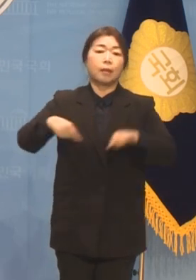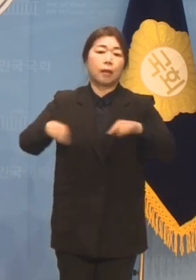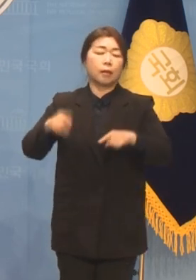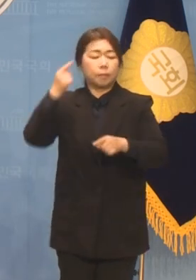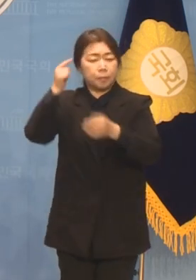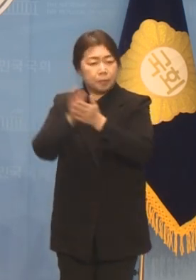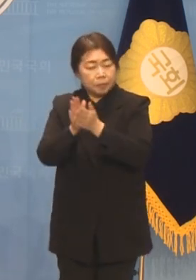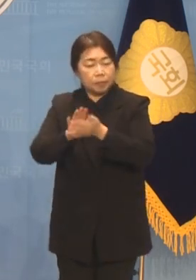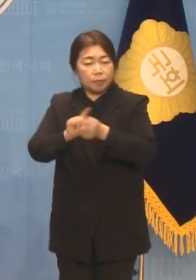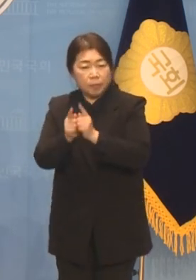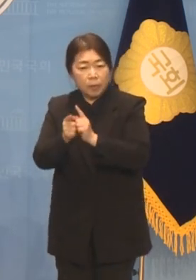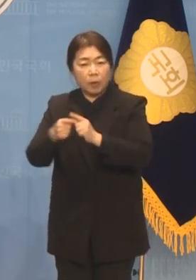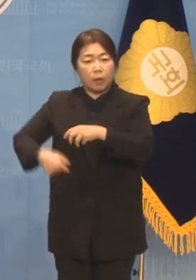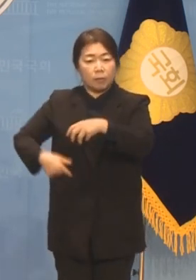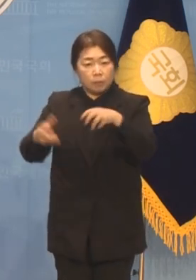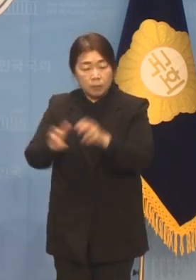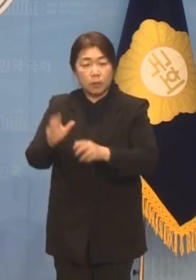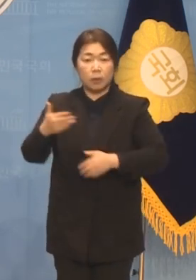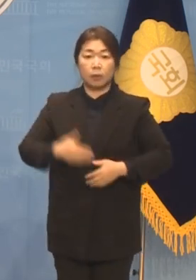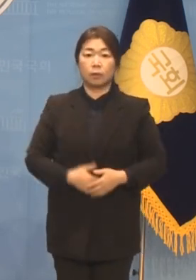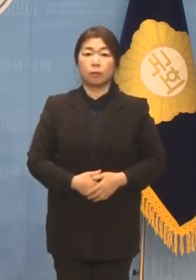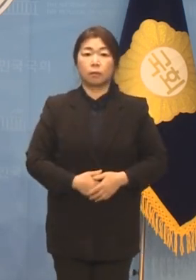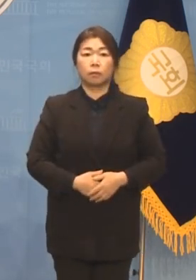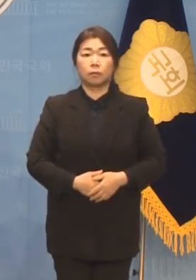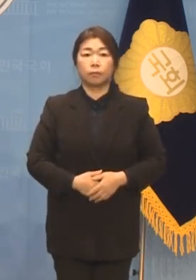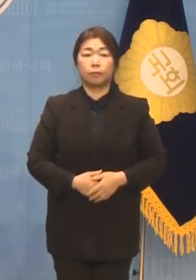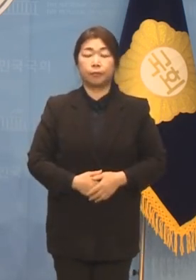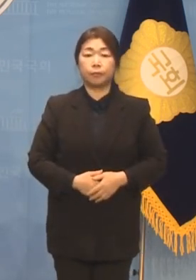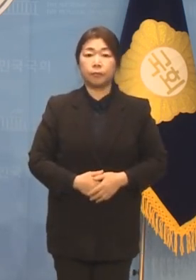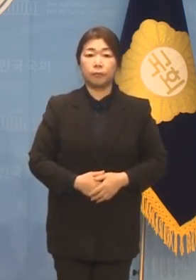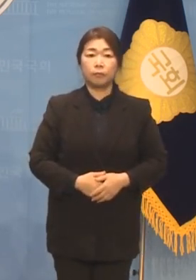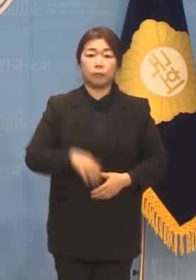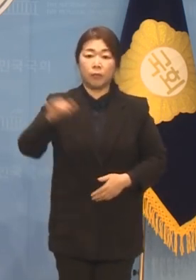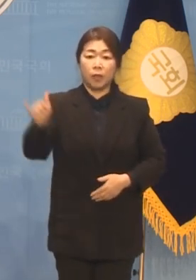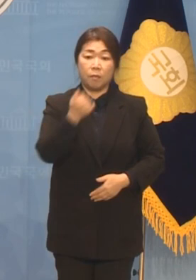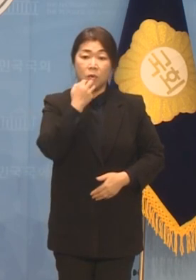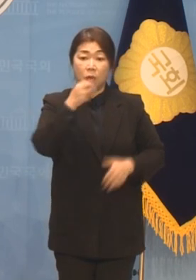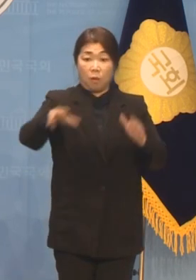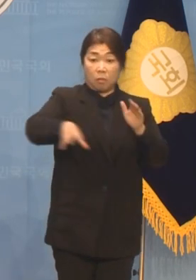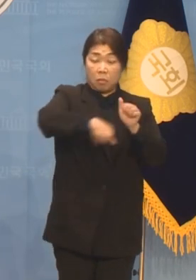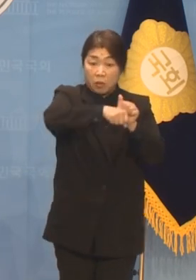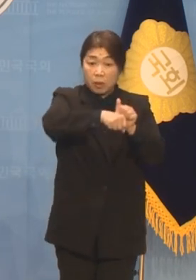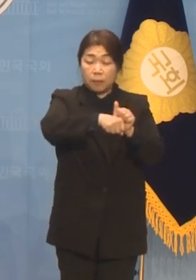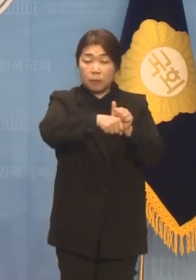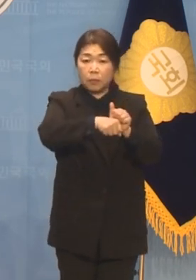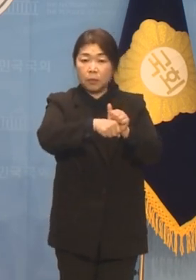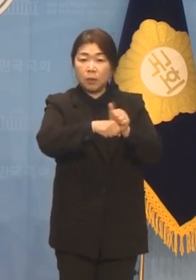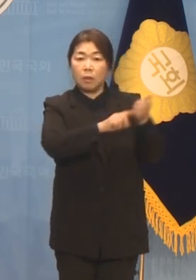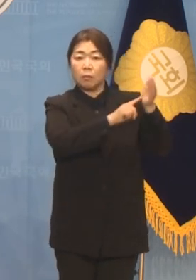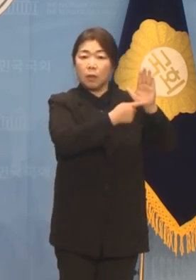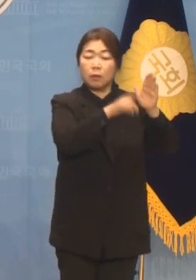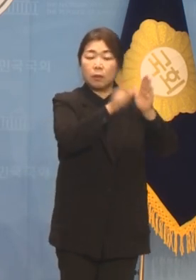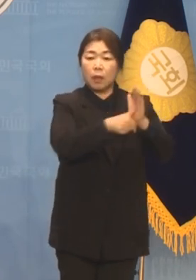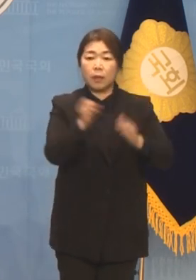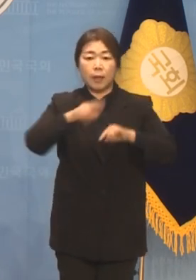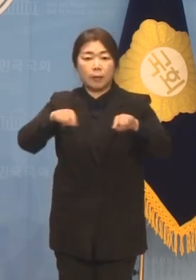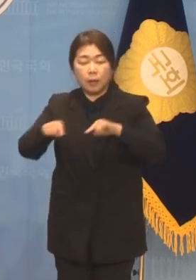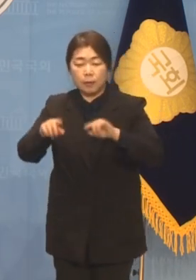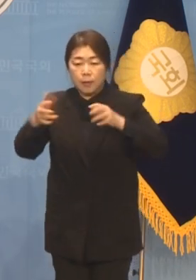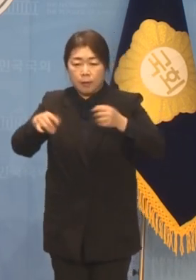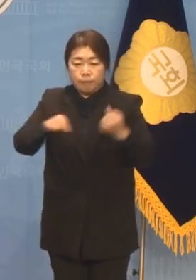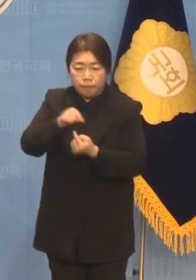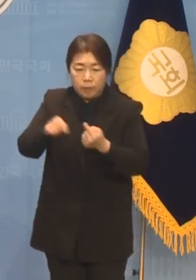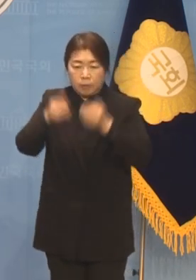여당이 여성가족부 폐지 7원 철구부터 김포 서울 편입 같은 설익은 정책을 남발할 때 야당은 국정 운영에